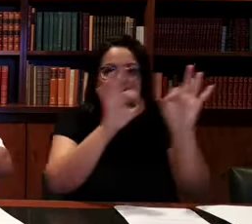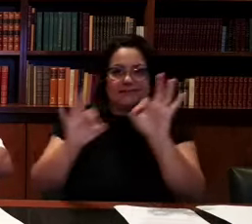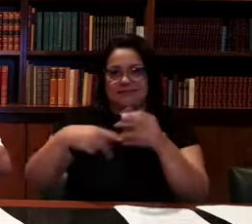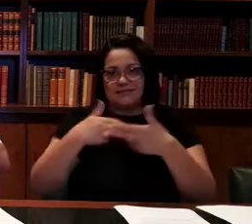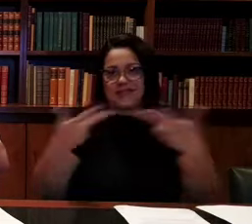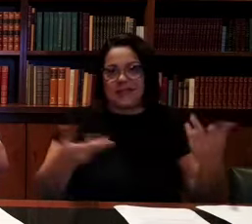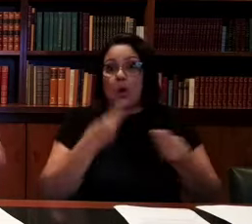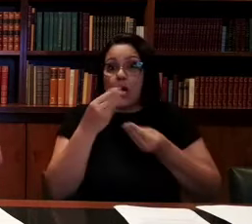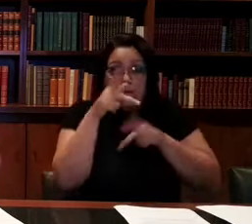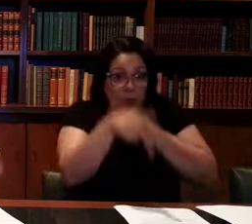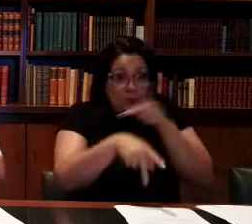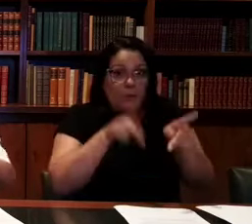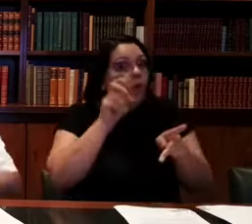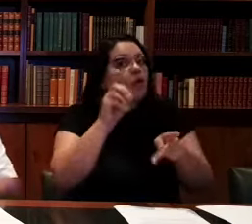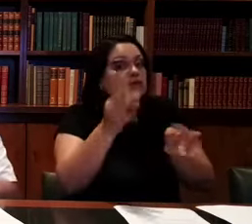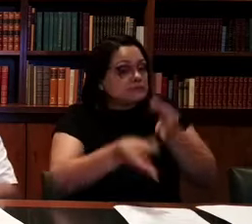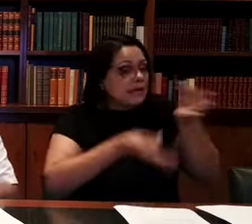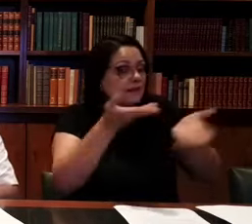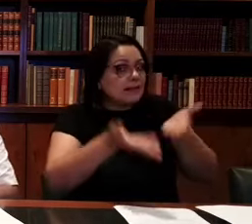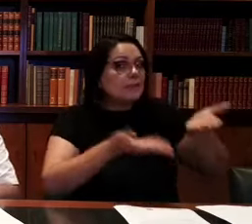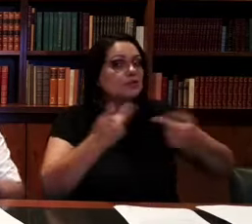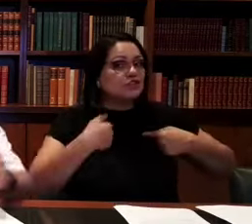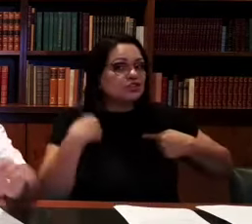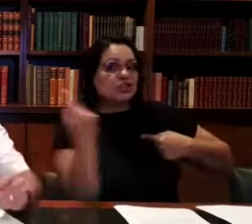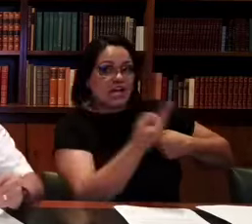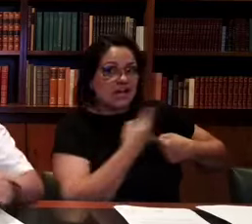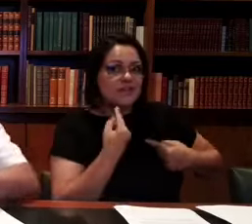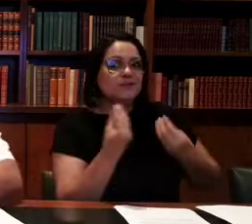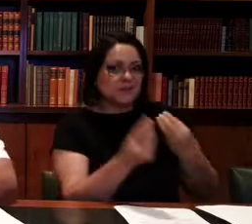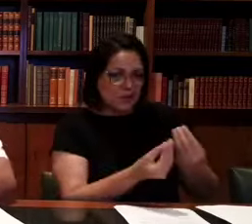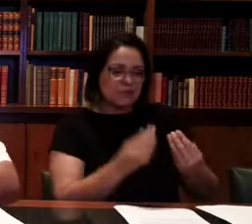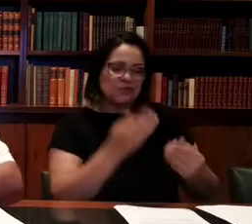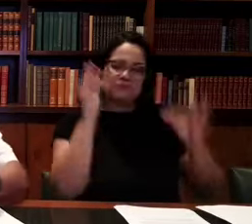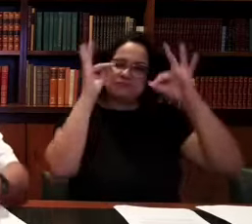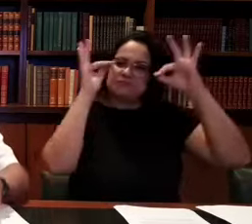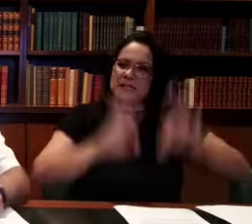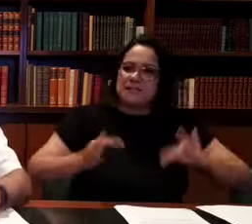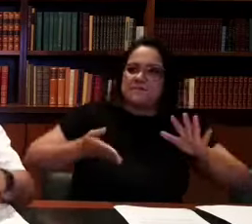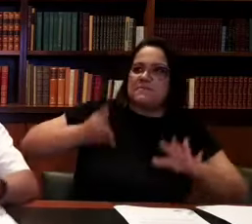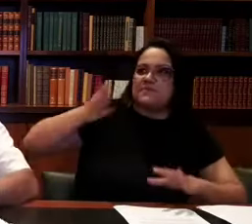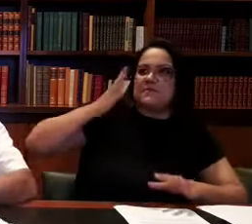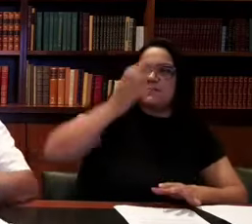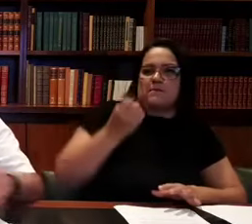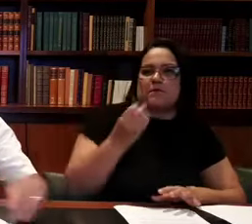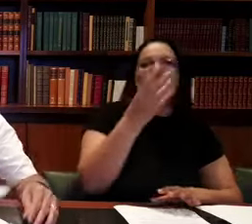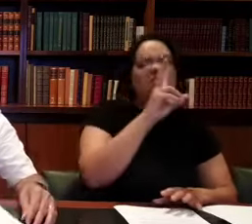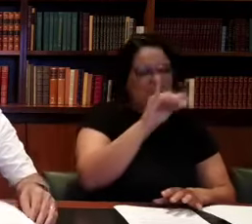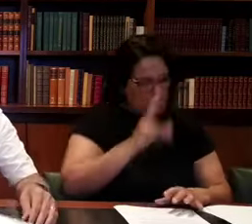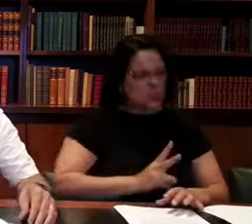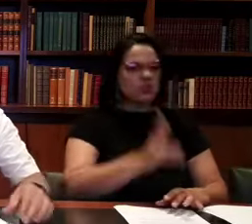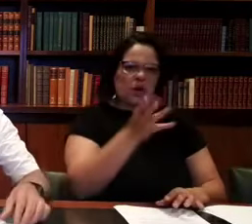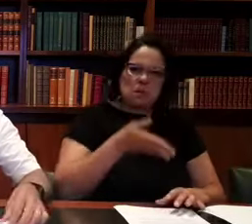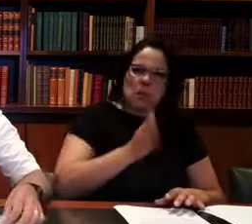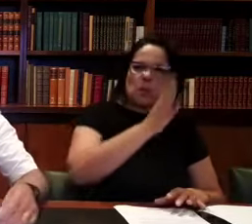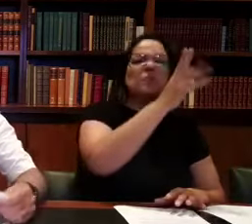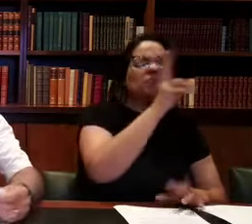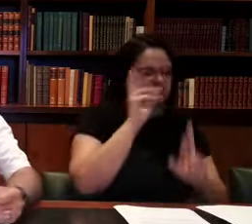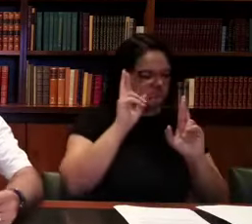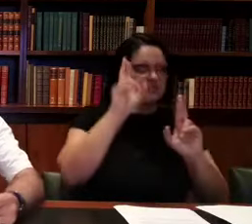uma população nos trata nesse locais Tá certo tô tô muito feliz com essas viagens e elas vão continuar se Deus quiser